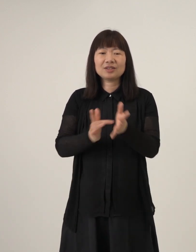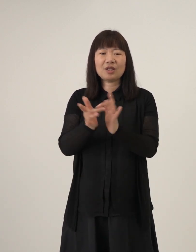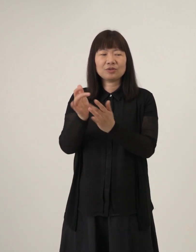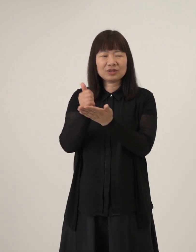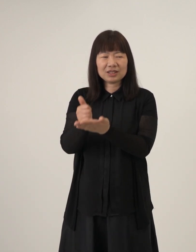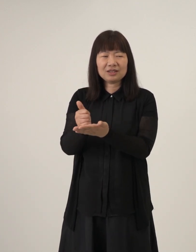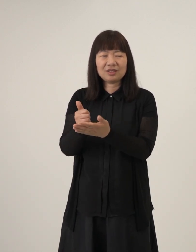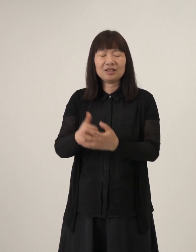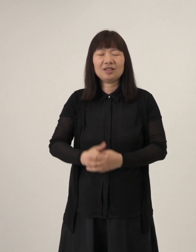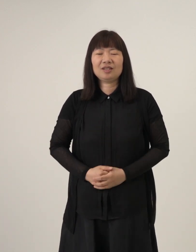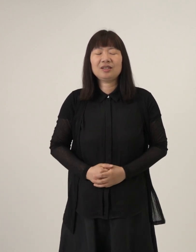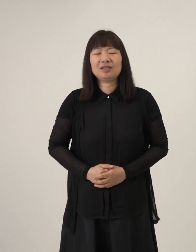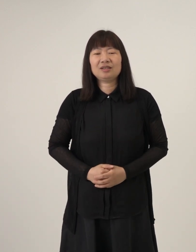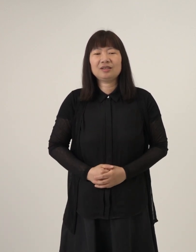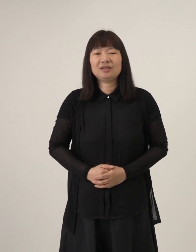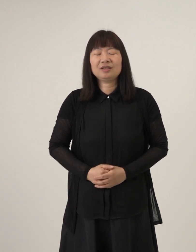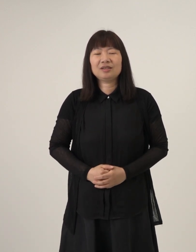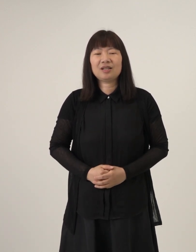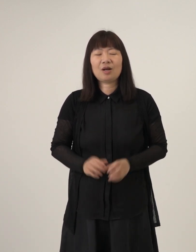예수님은